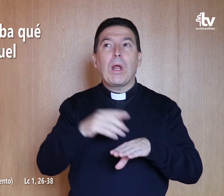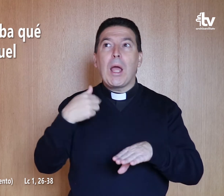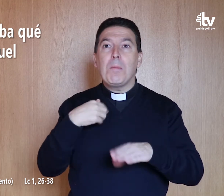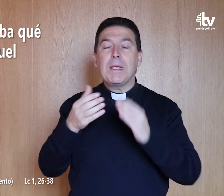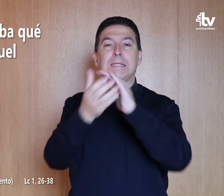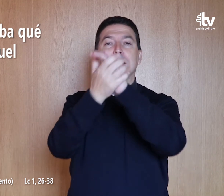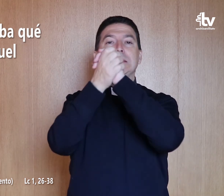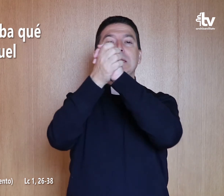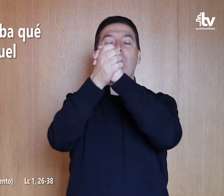era aquel.